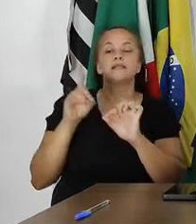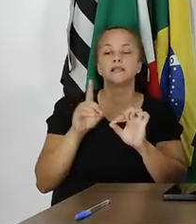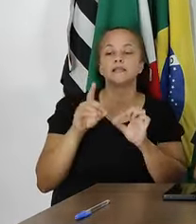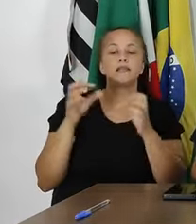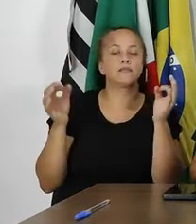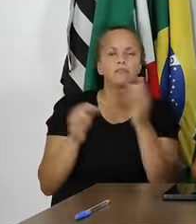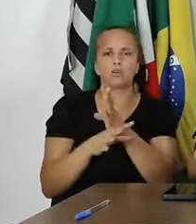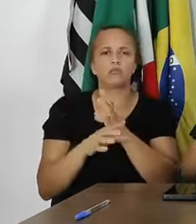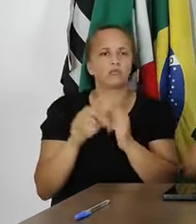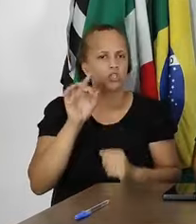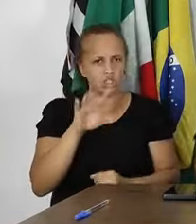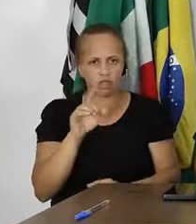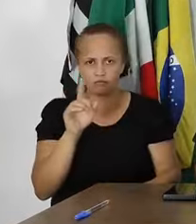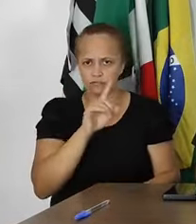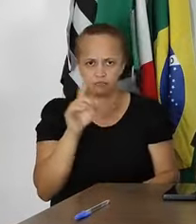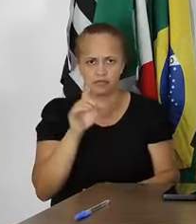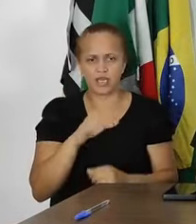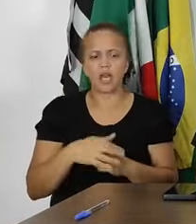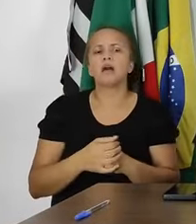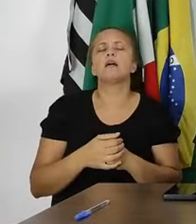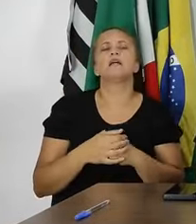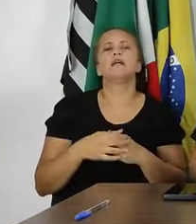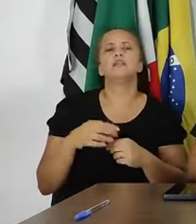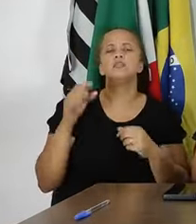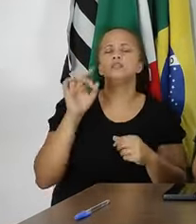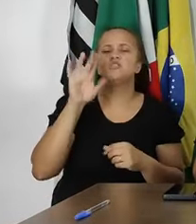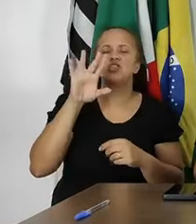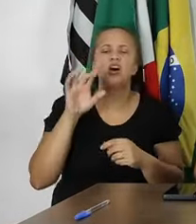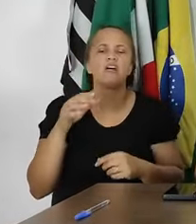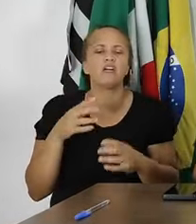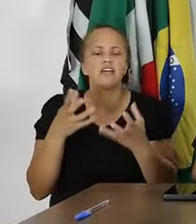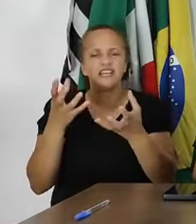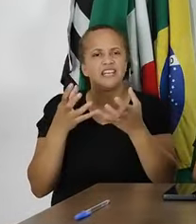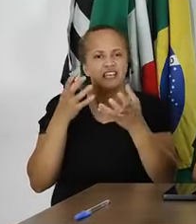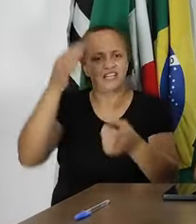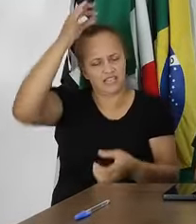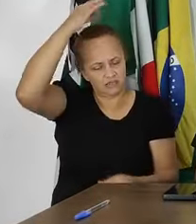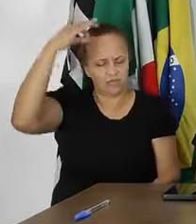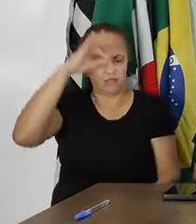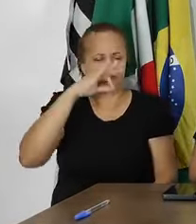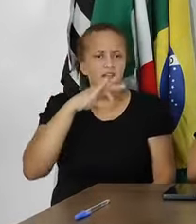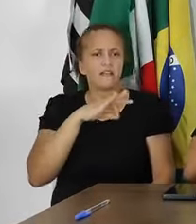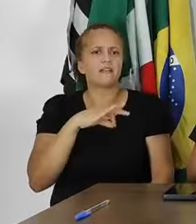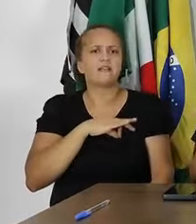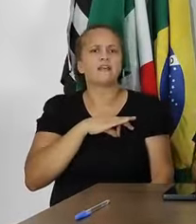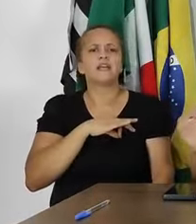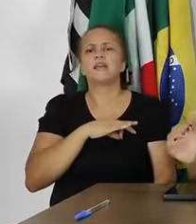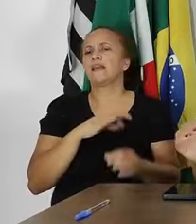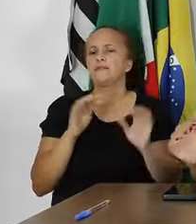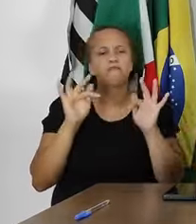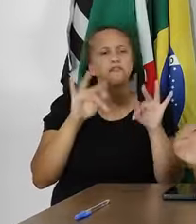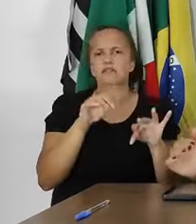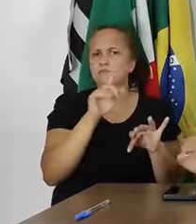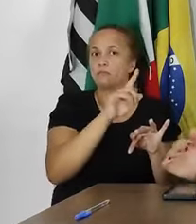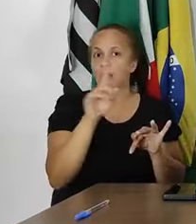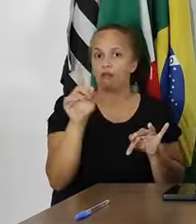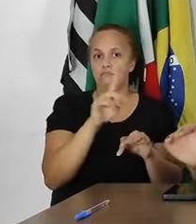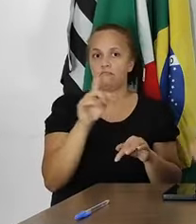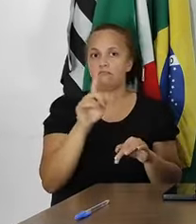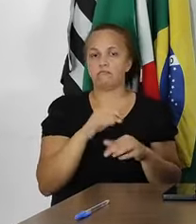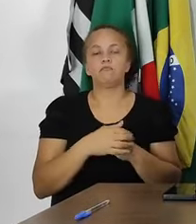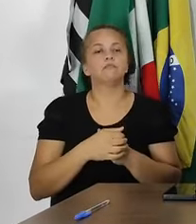novo nascimento, de se tornar a habitação do Espírito Santo, de receber o zoe, a vida e a natureza de Deus, e ponto, e parar por isso,